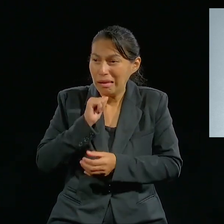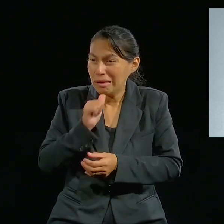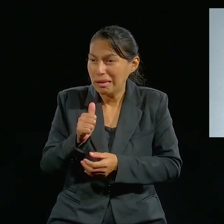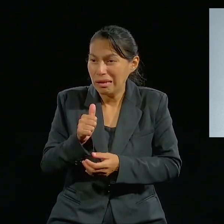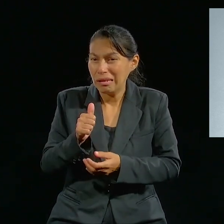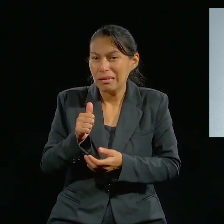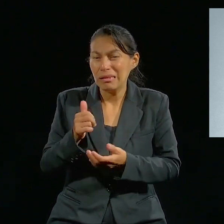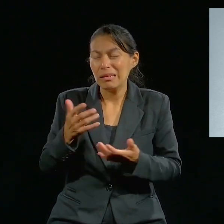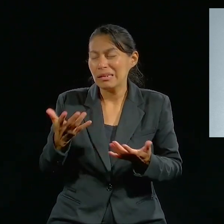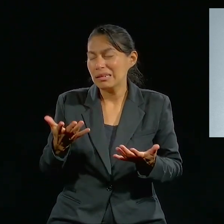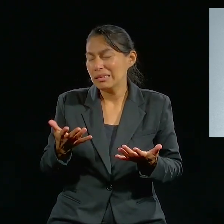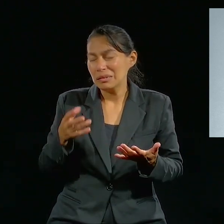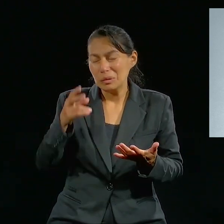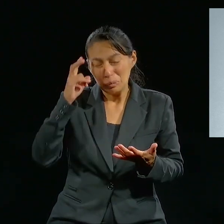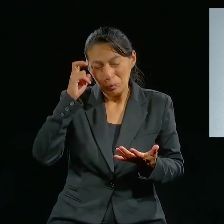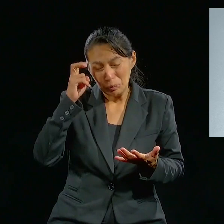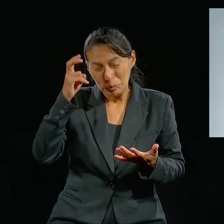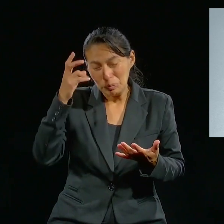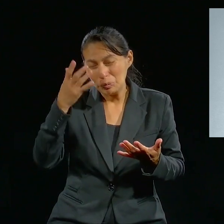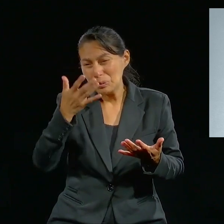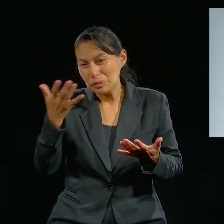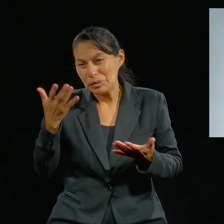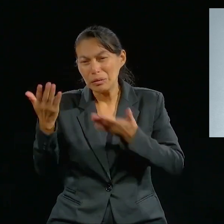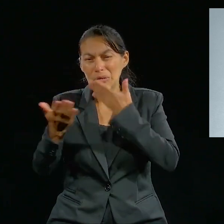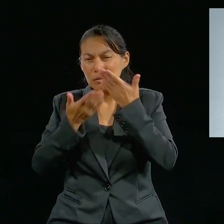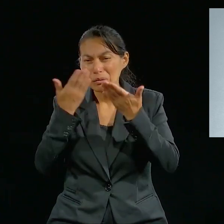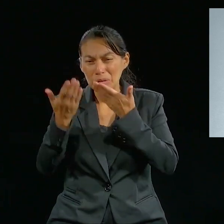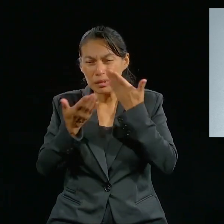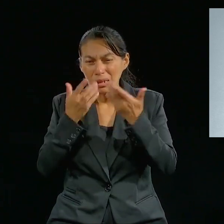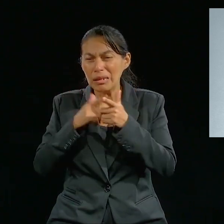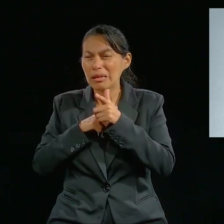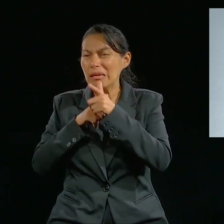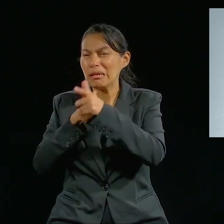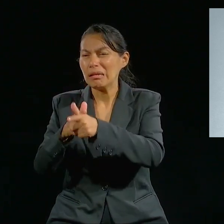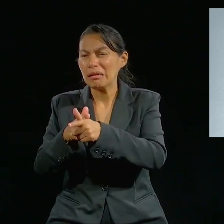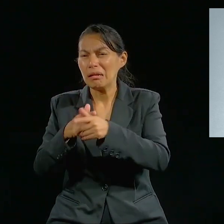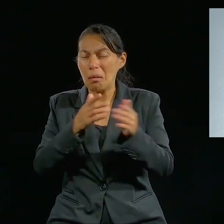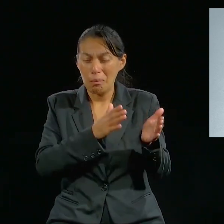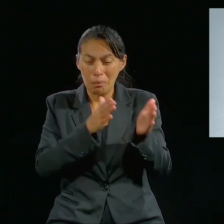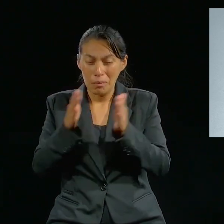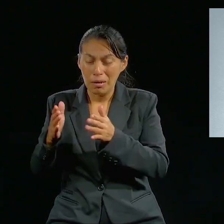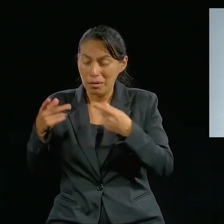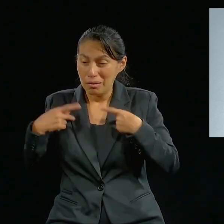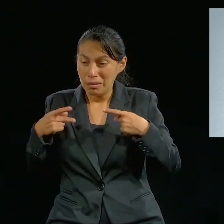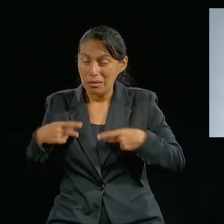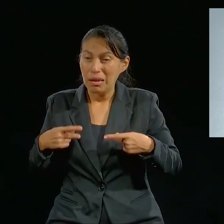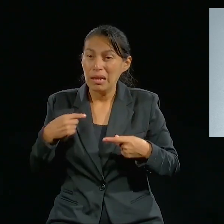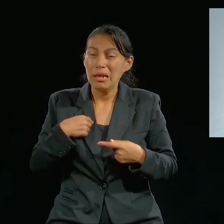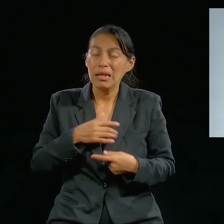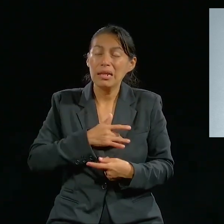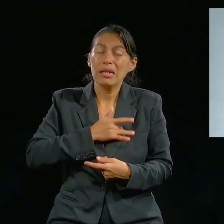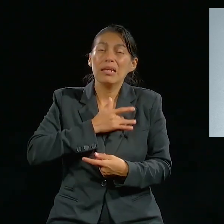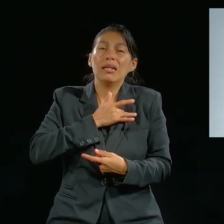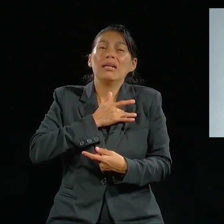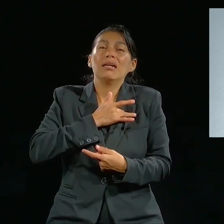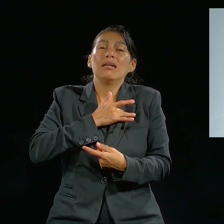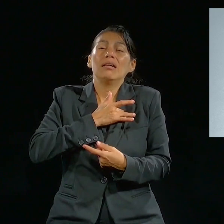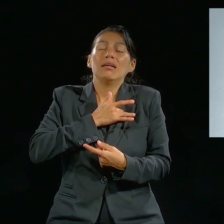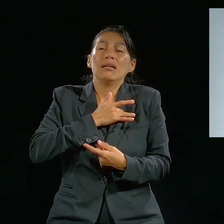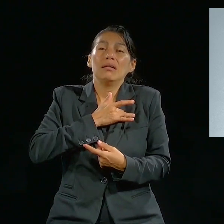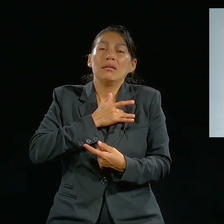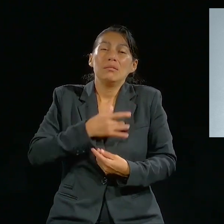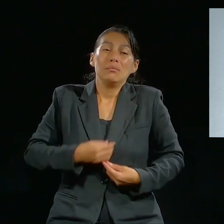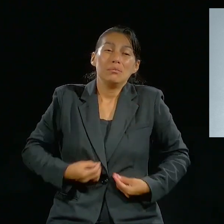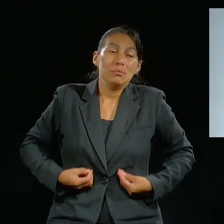algún día no sé tener una familia seguir estudiando los planes personales y decía se acabó mi vida en este momento